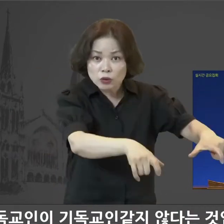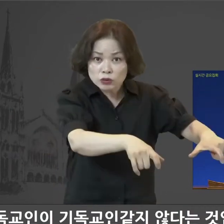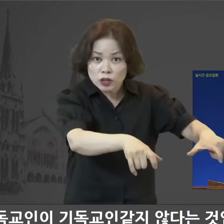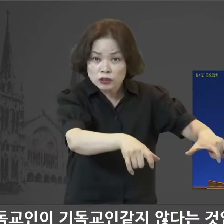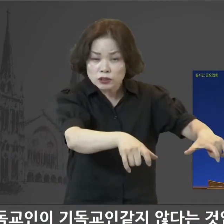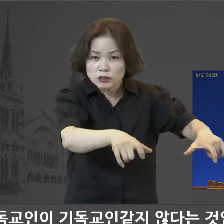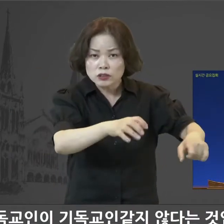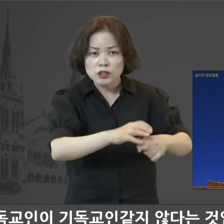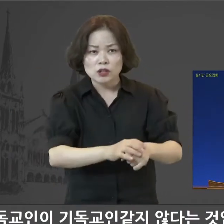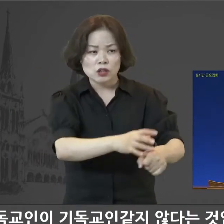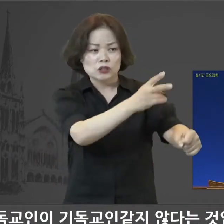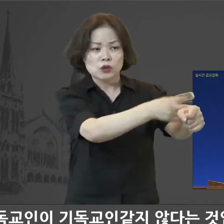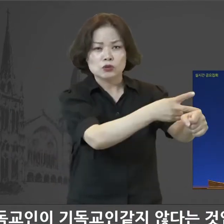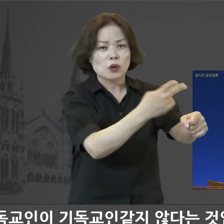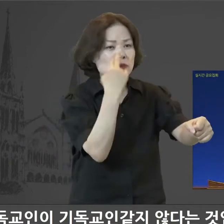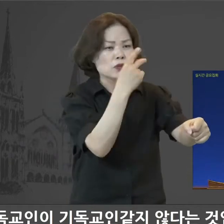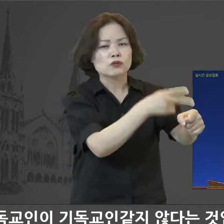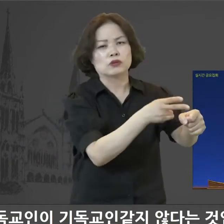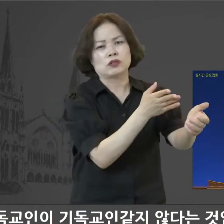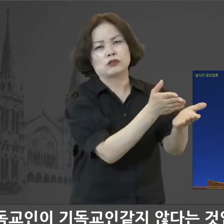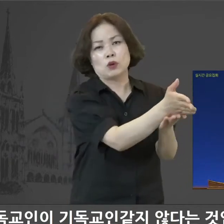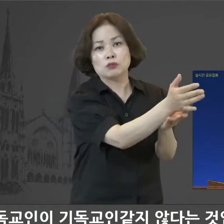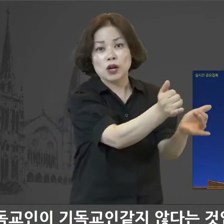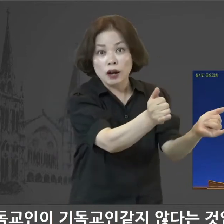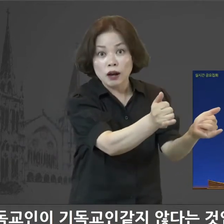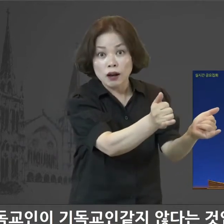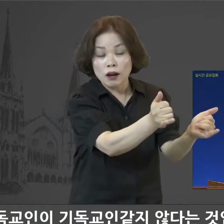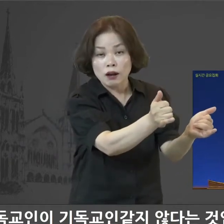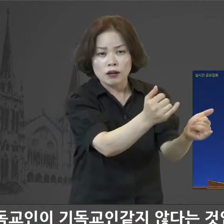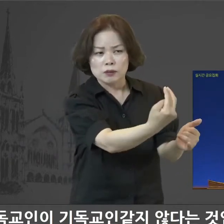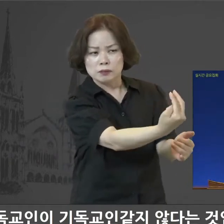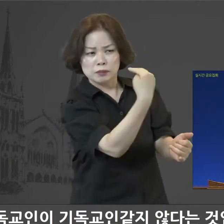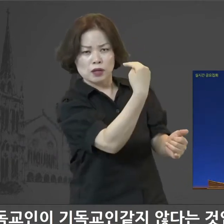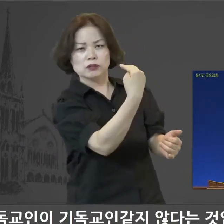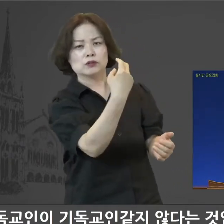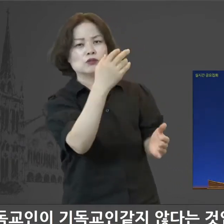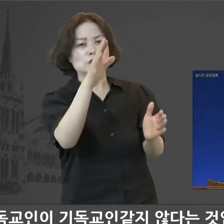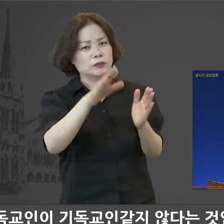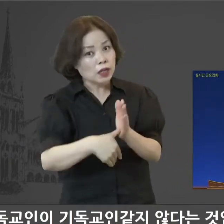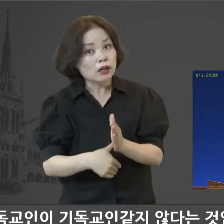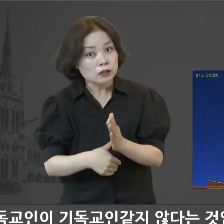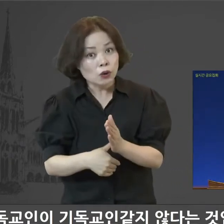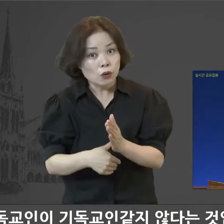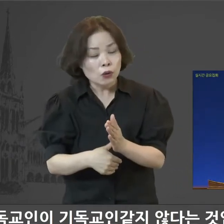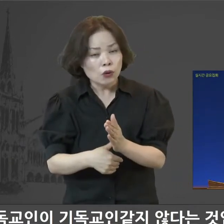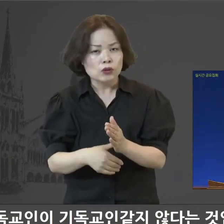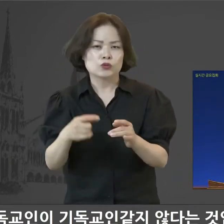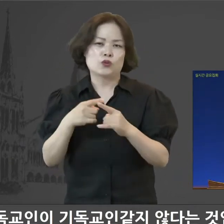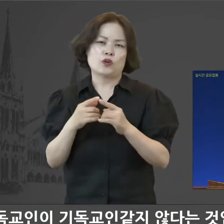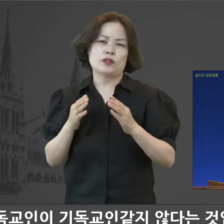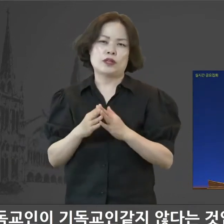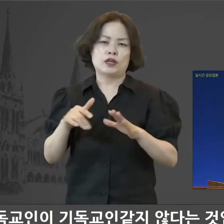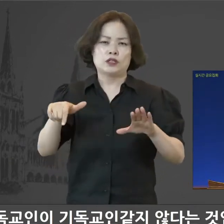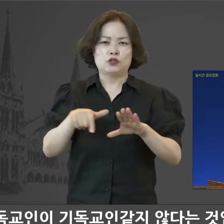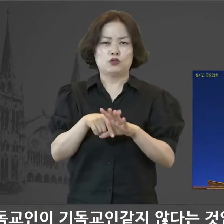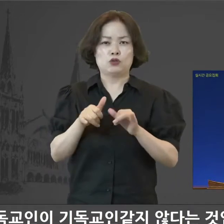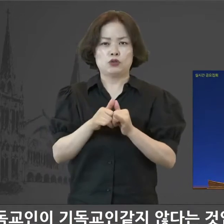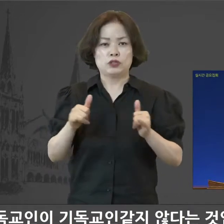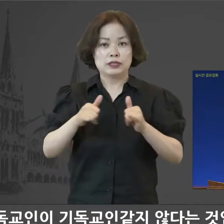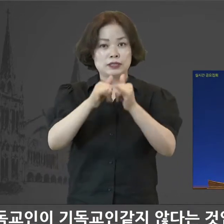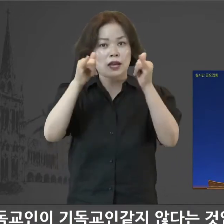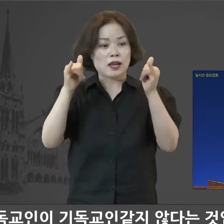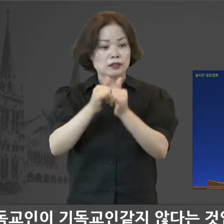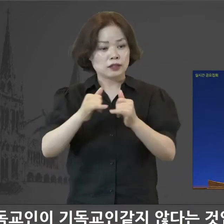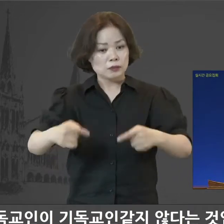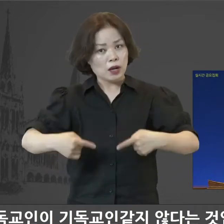그 헌터 교수님이 훨씬 전문가겠죠. 전문가 관점에서 봐도 우리 교회나 기독교인들의 사회